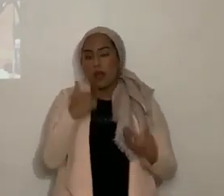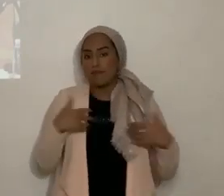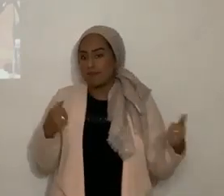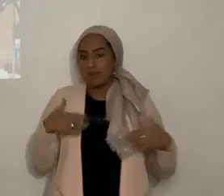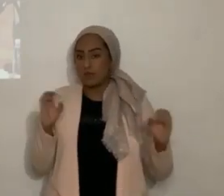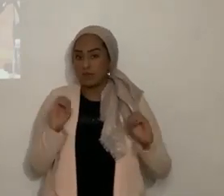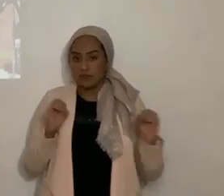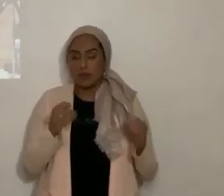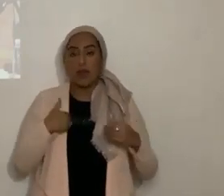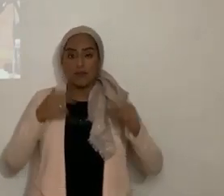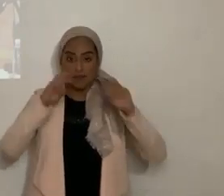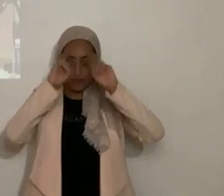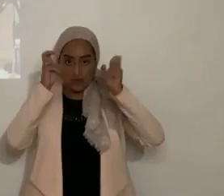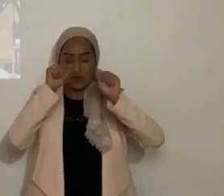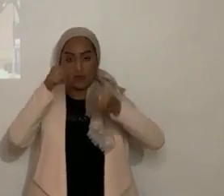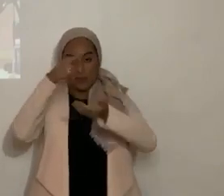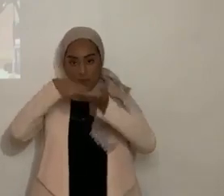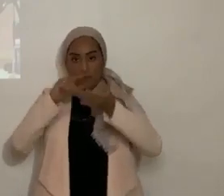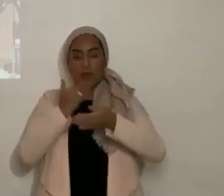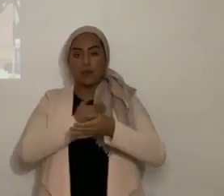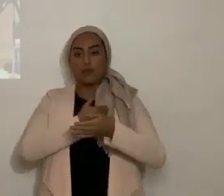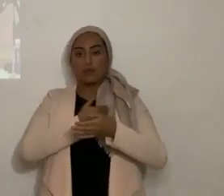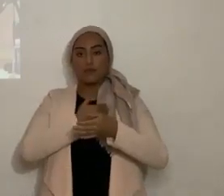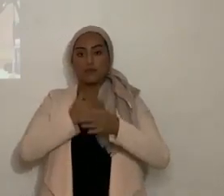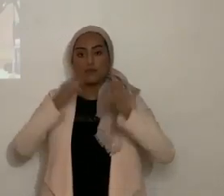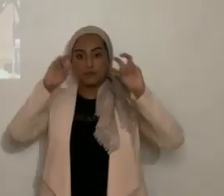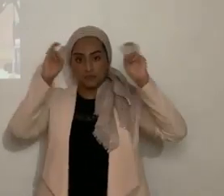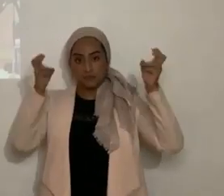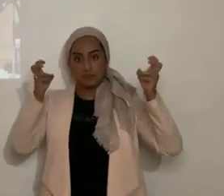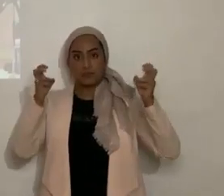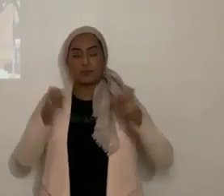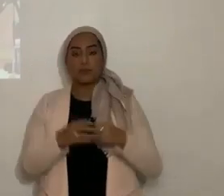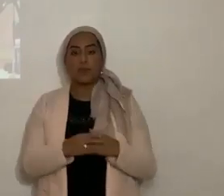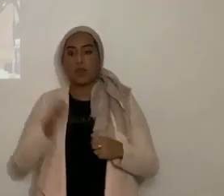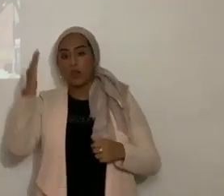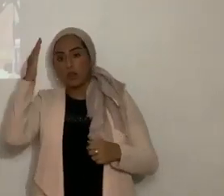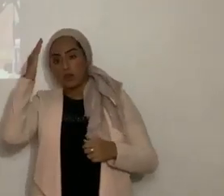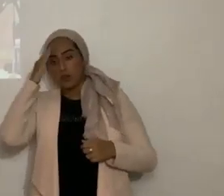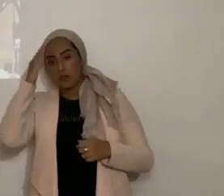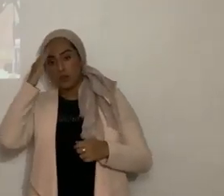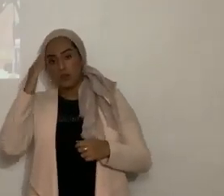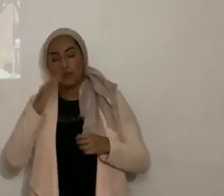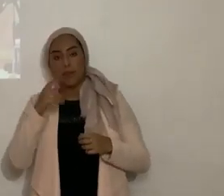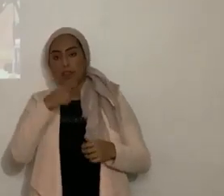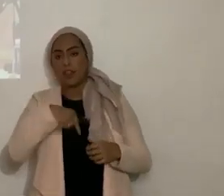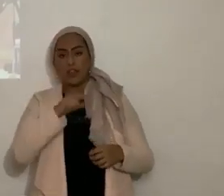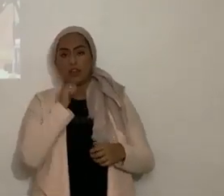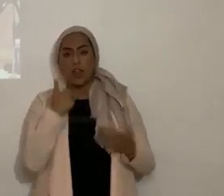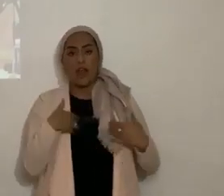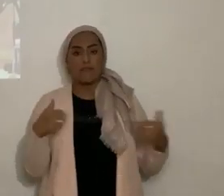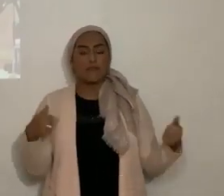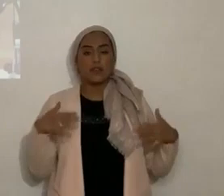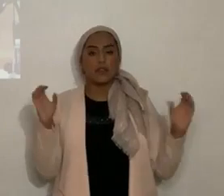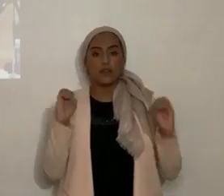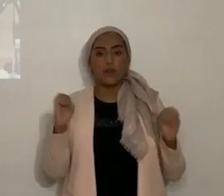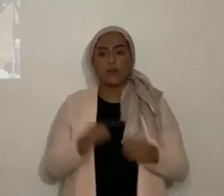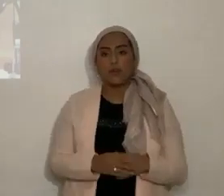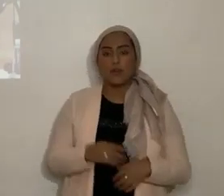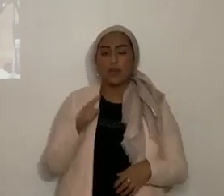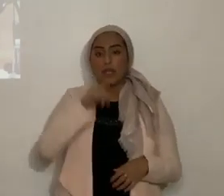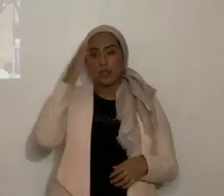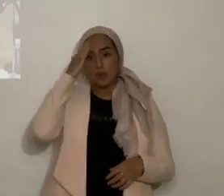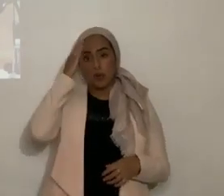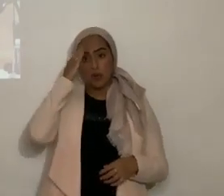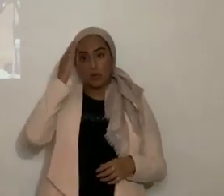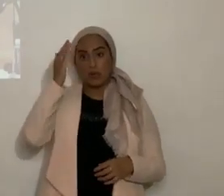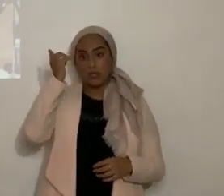incertidumbre, hay un tema que ustedes pueden buscar de nuestro amado Roy, que se llama así, certeza. Entonces ellos no tenían incertidumbre, ellos estaban seguros de